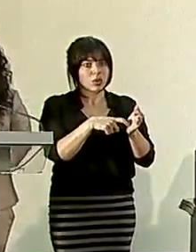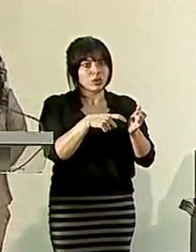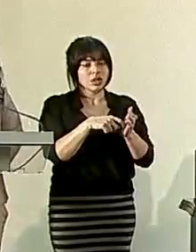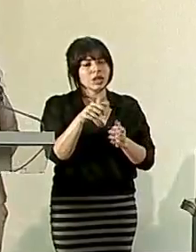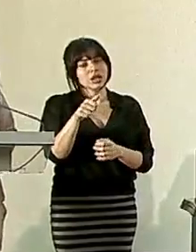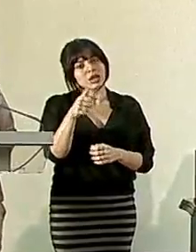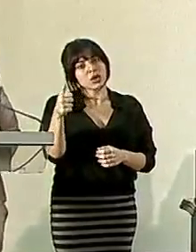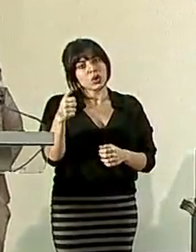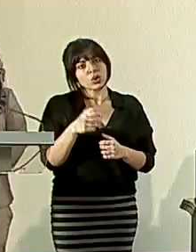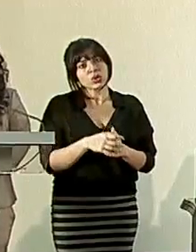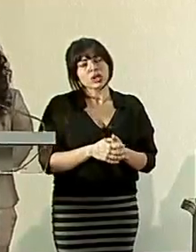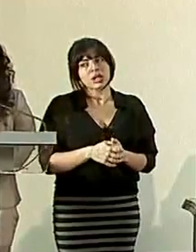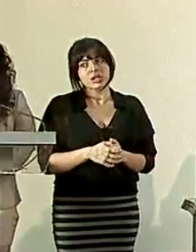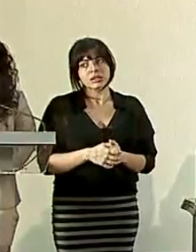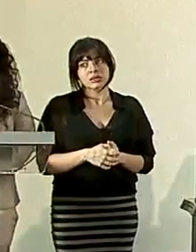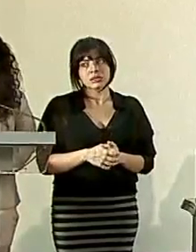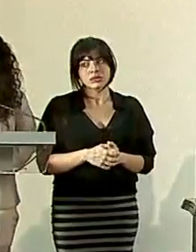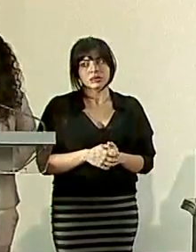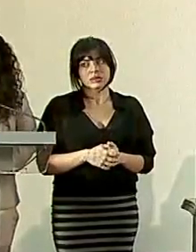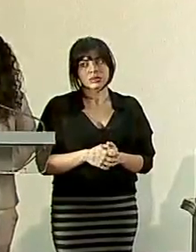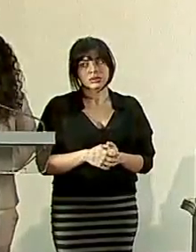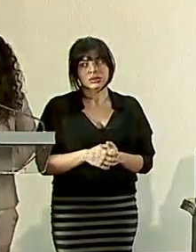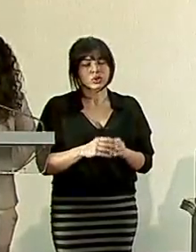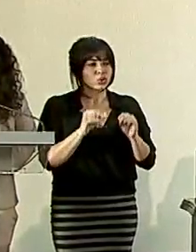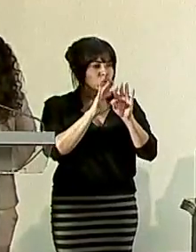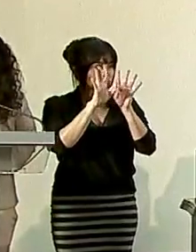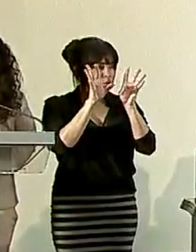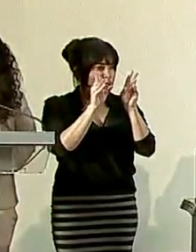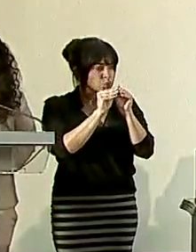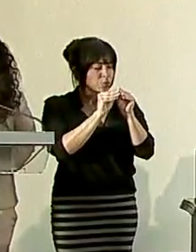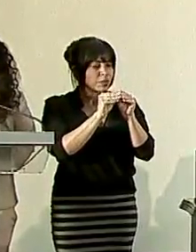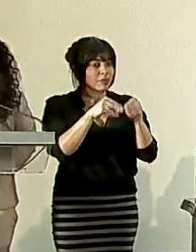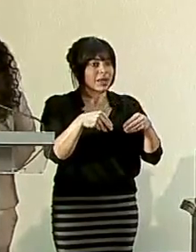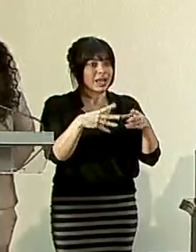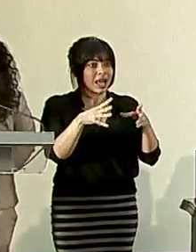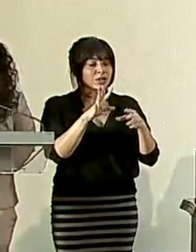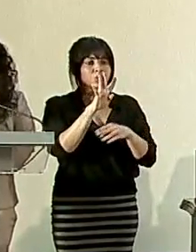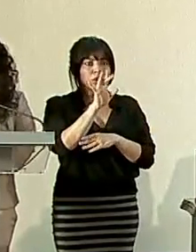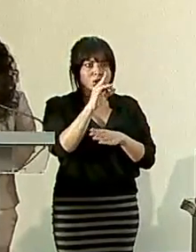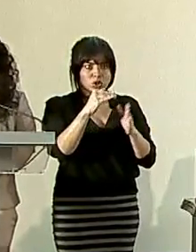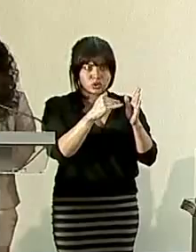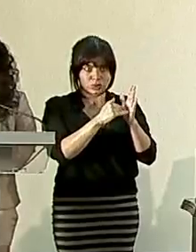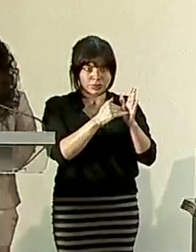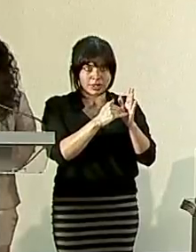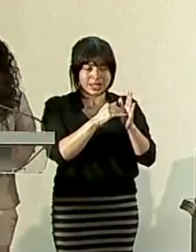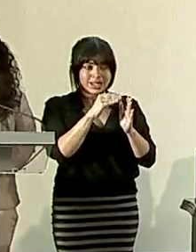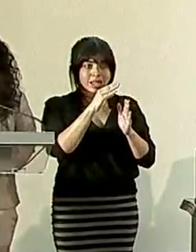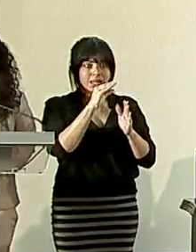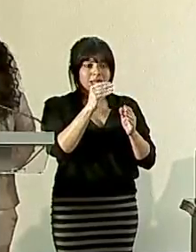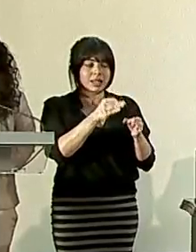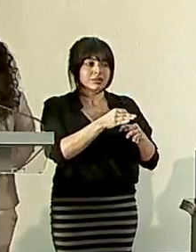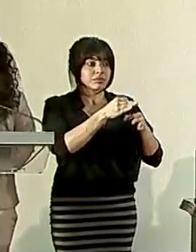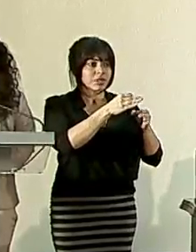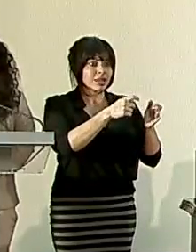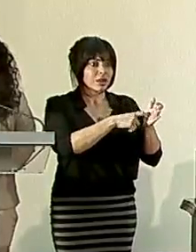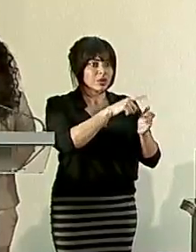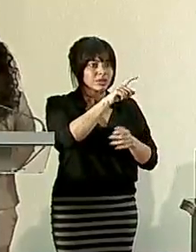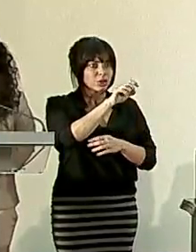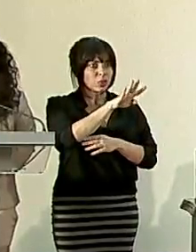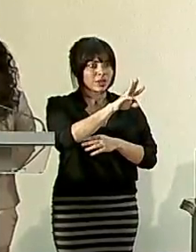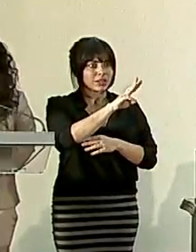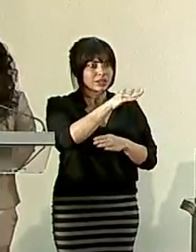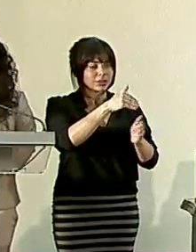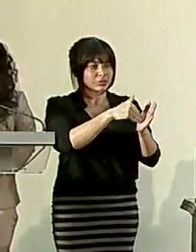otras, digamos que en todo sumado, digamos, gastos directos es 48 mil y el aplazamiento de deuda 146